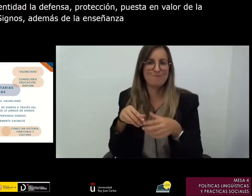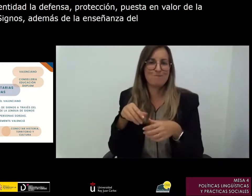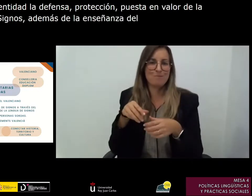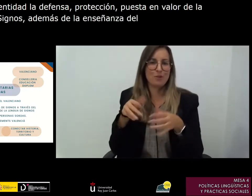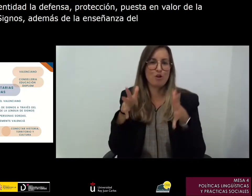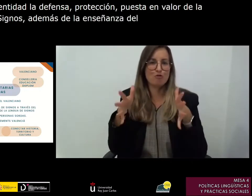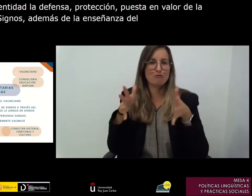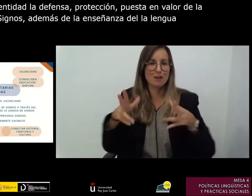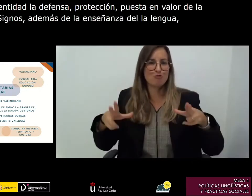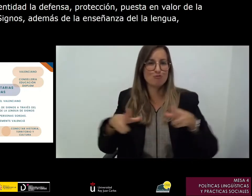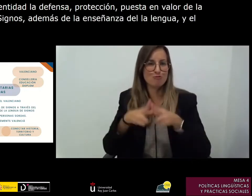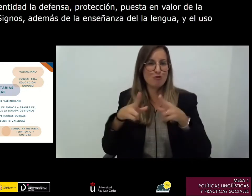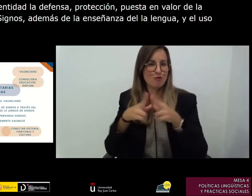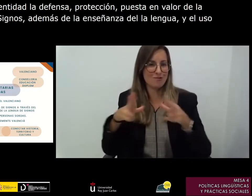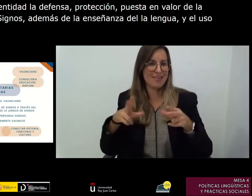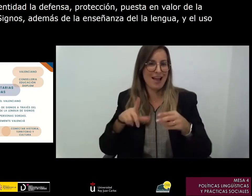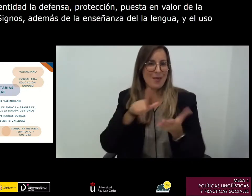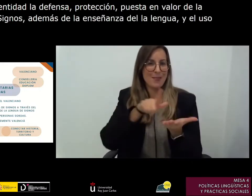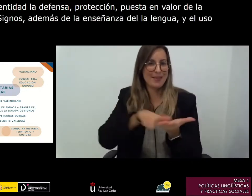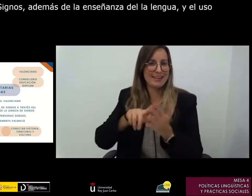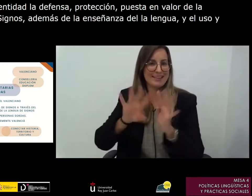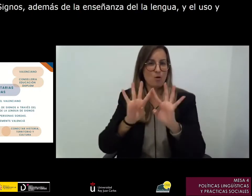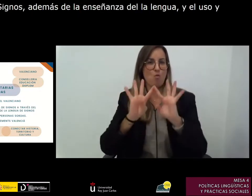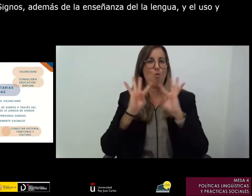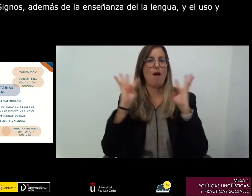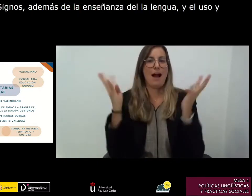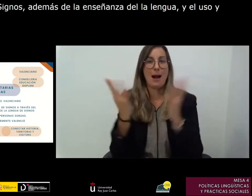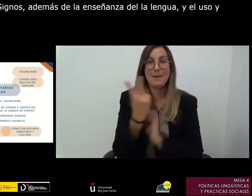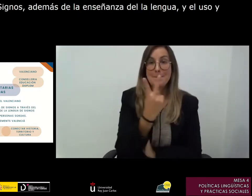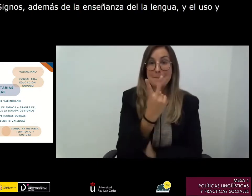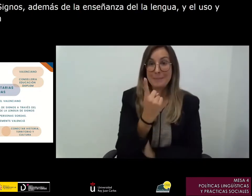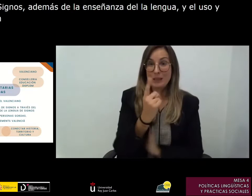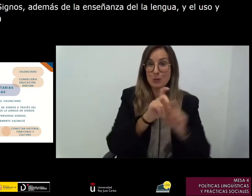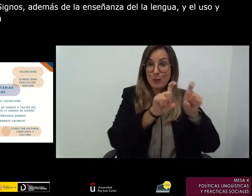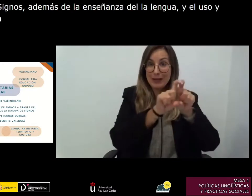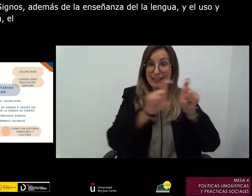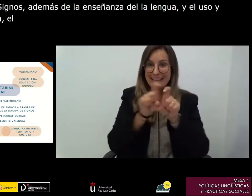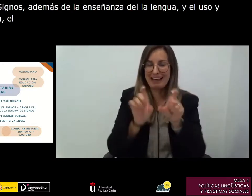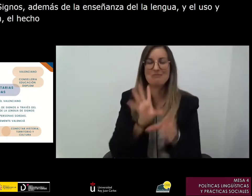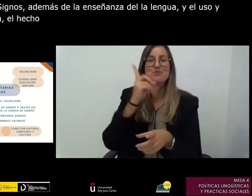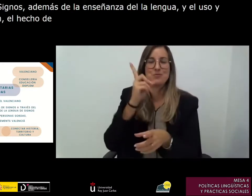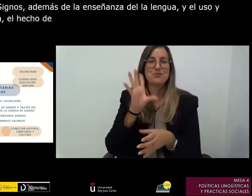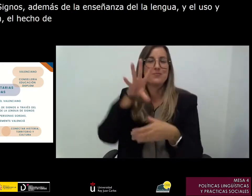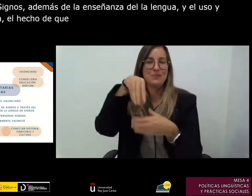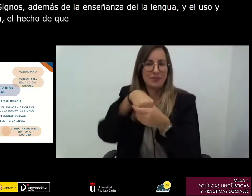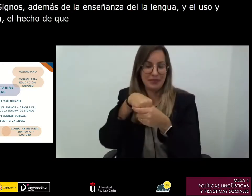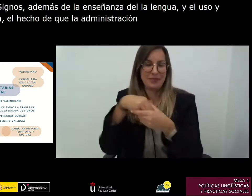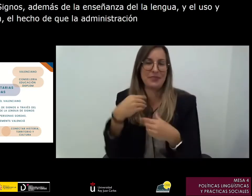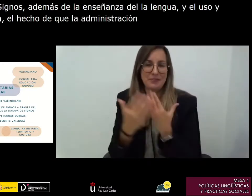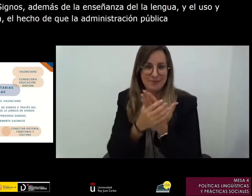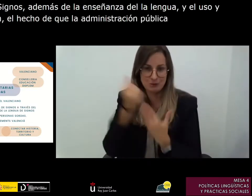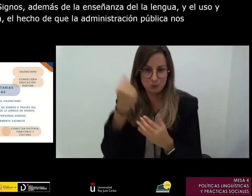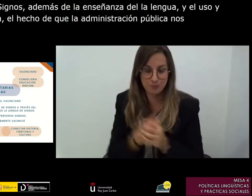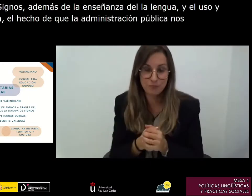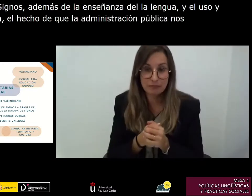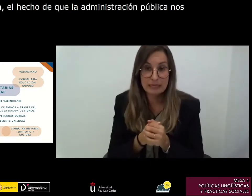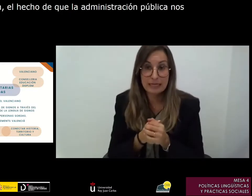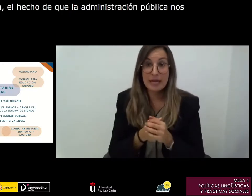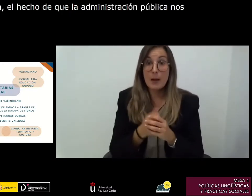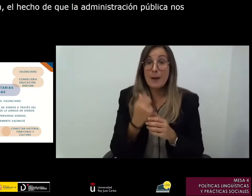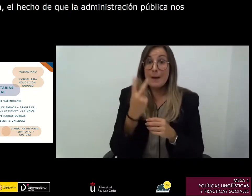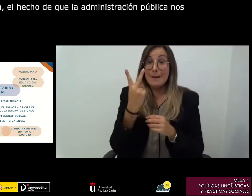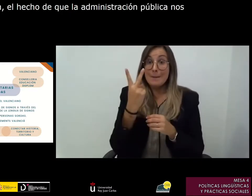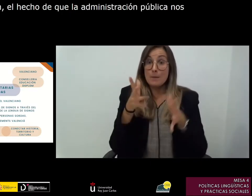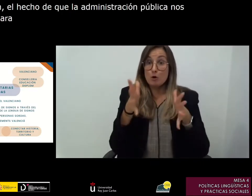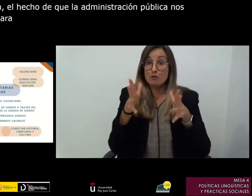Administración Pública nos reconozca como entidad de referencia para nosotros es un logro y que nos inste a formar parte de este Consell